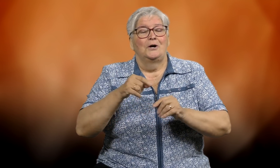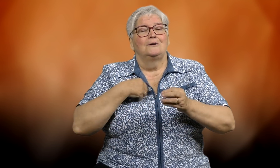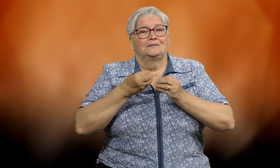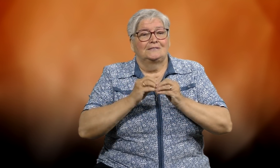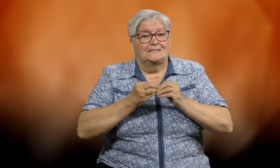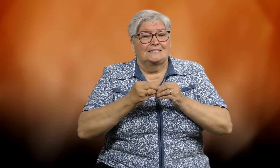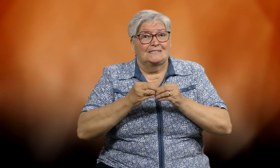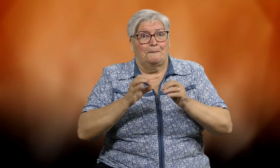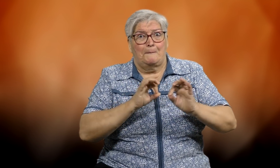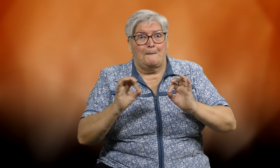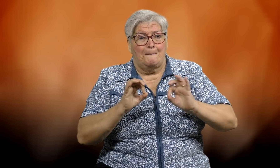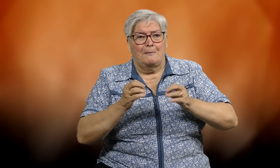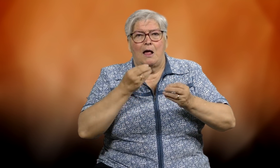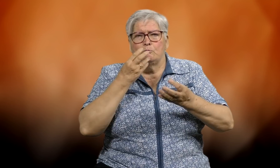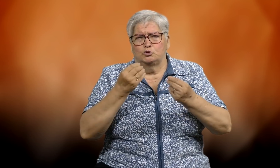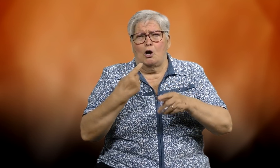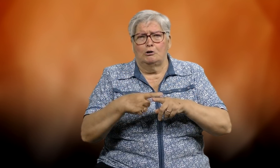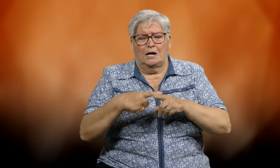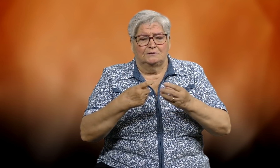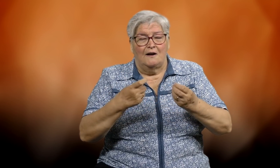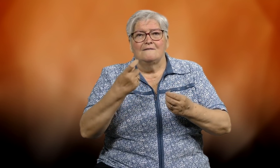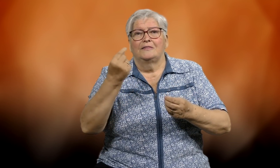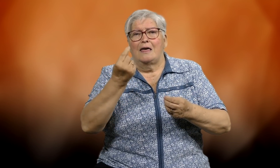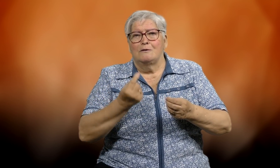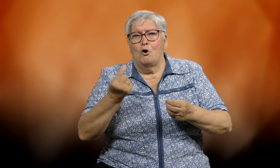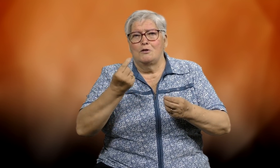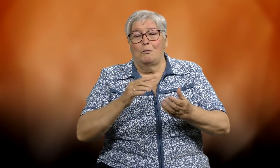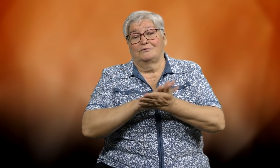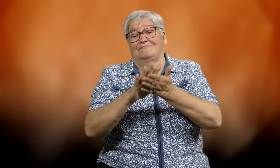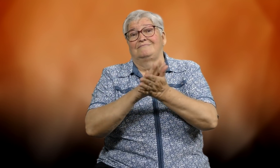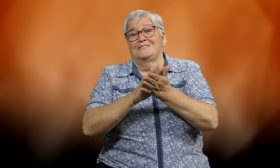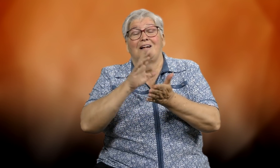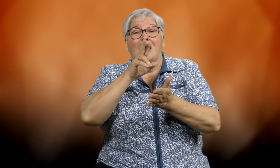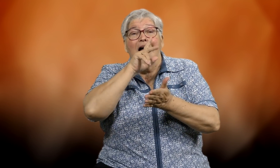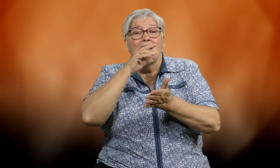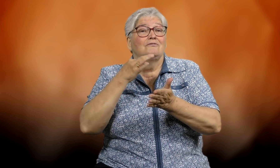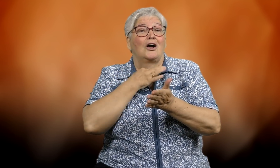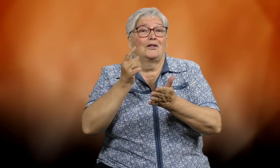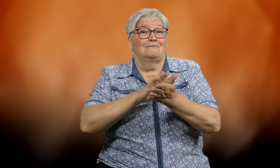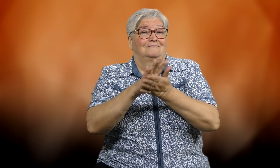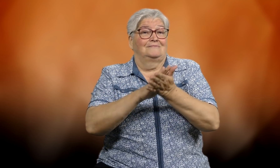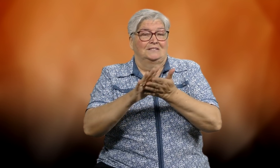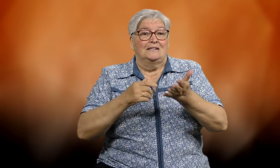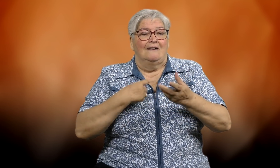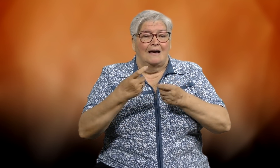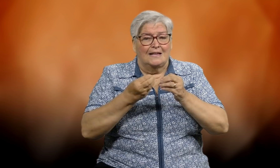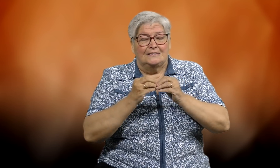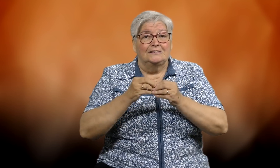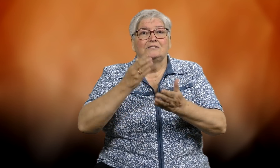d'altres idiomes, com francès, un llibre, com ensenyaven, un diccionari en francès. Llavors vaig adaptar aquesta tècnica en intentar